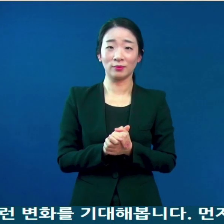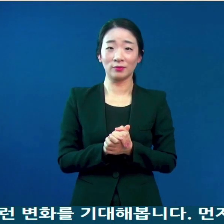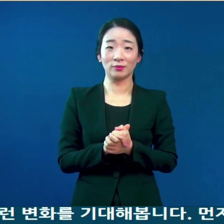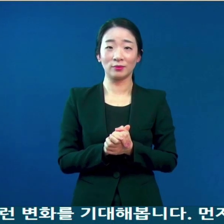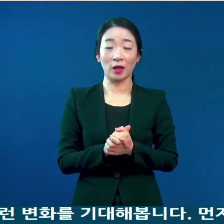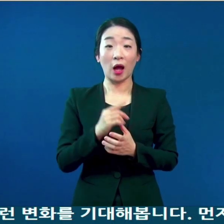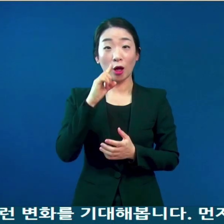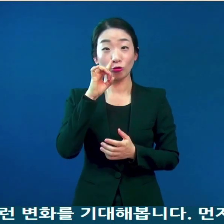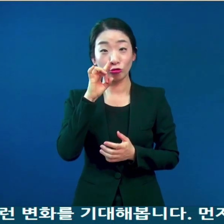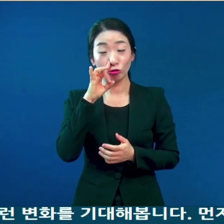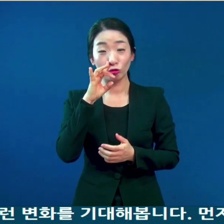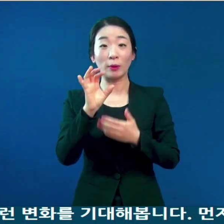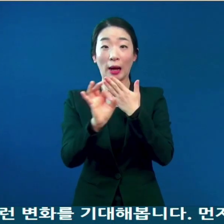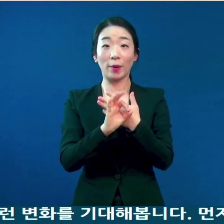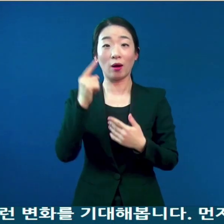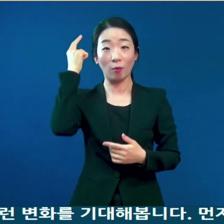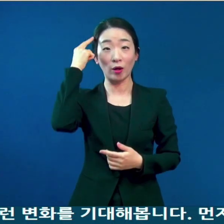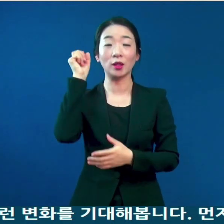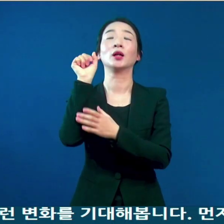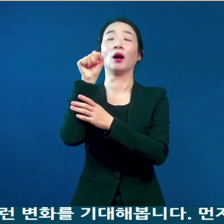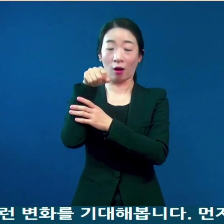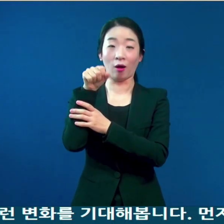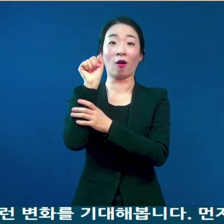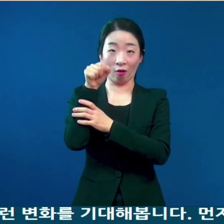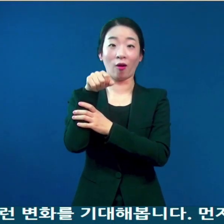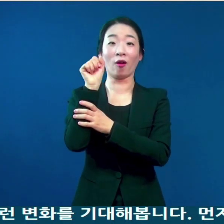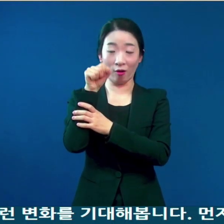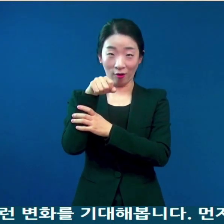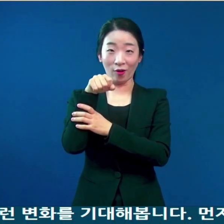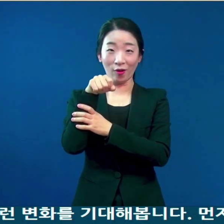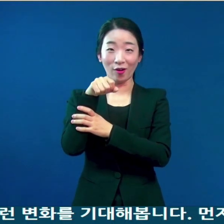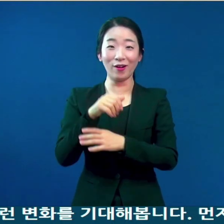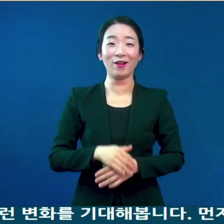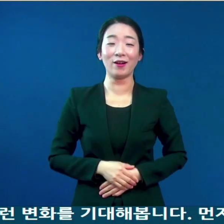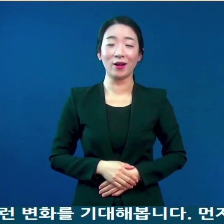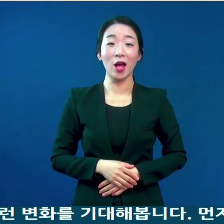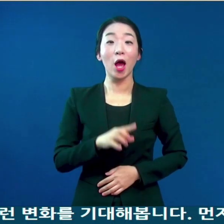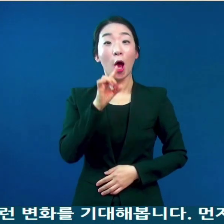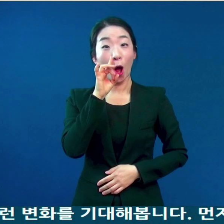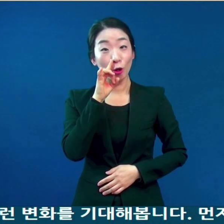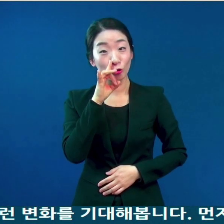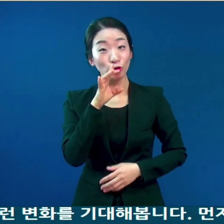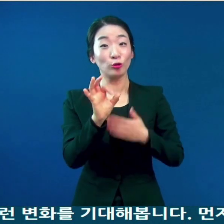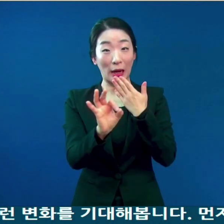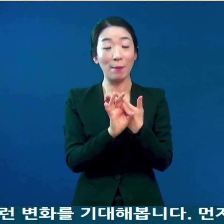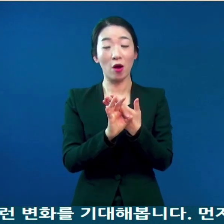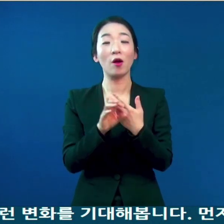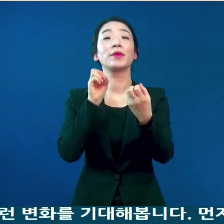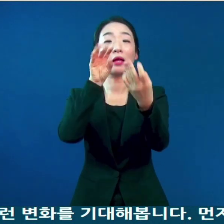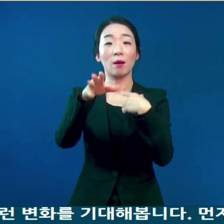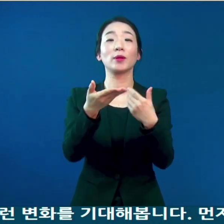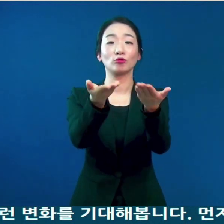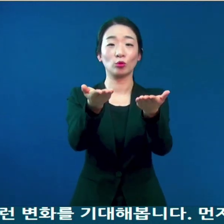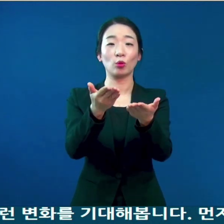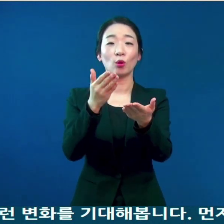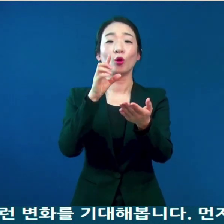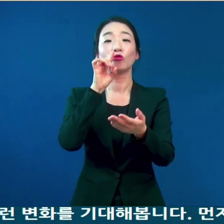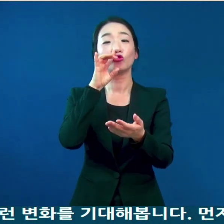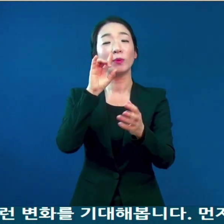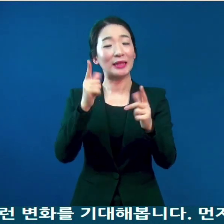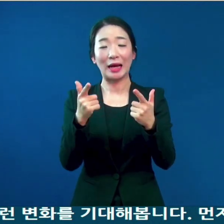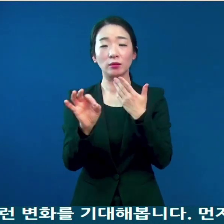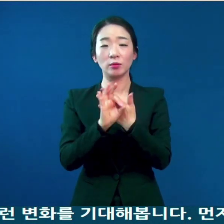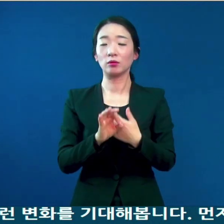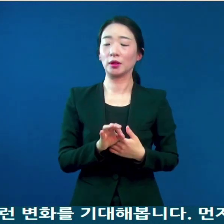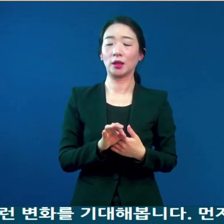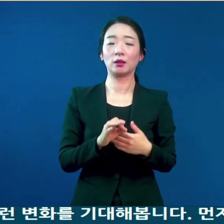한번 좀 끄떡끄떡 해주시면 반수 이상 되면 제가 들어가고 아니면 피해 가도록 하겠습니다. 일부 때도 보니까